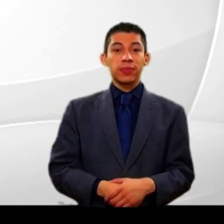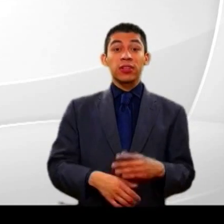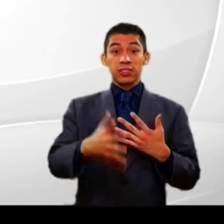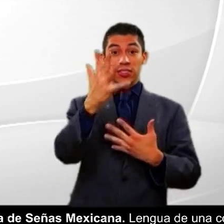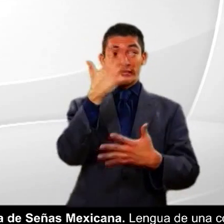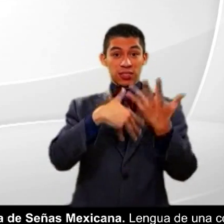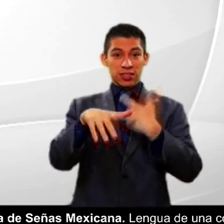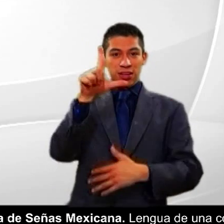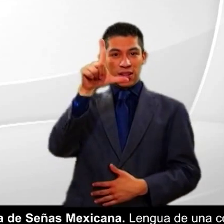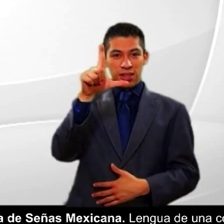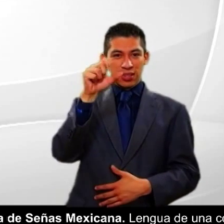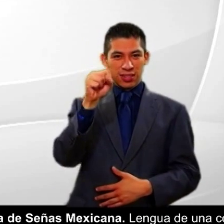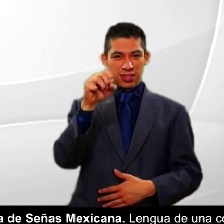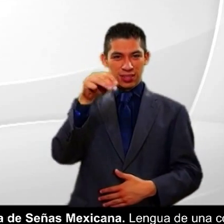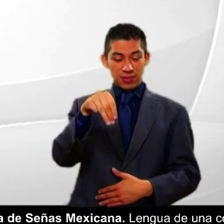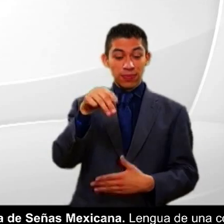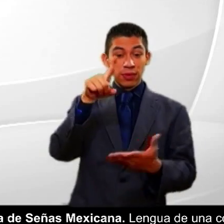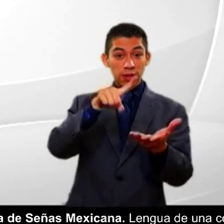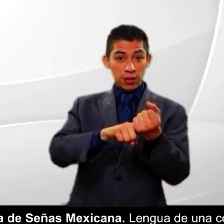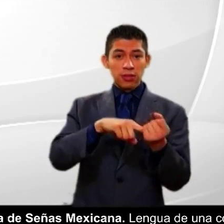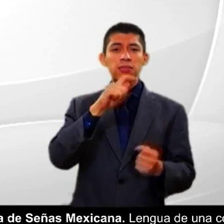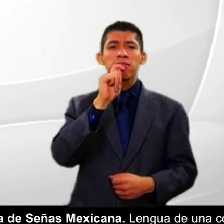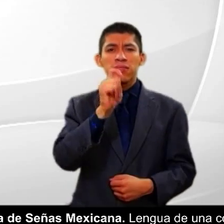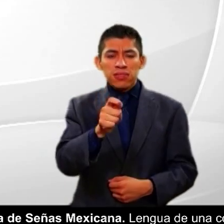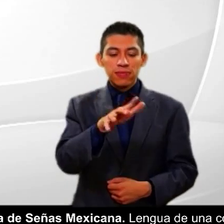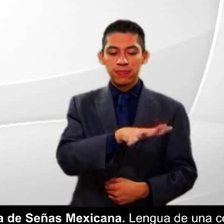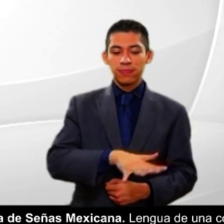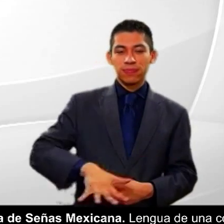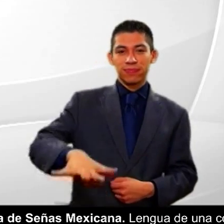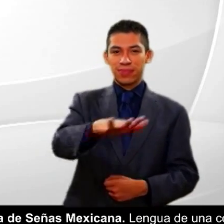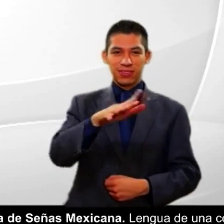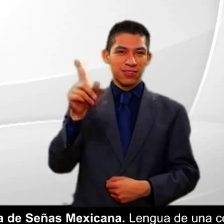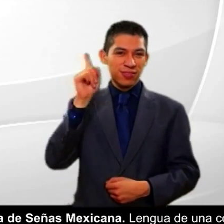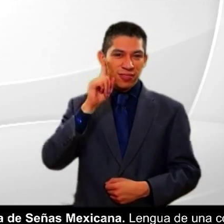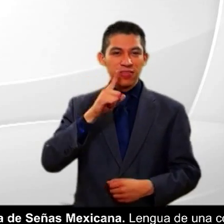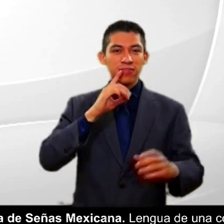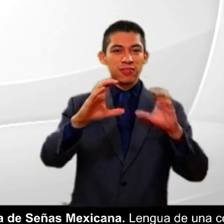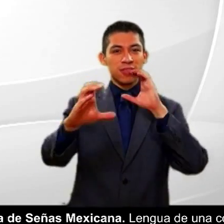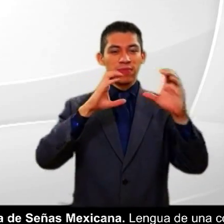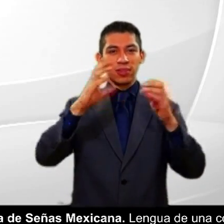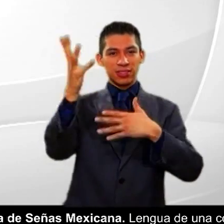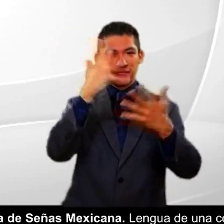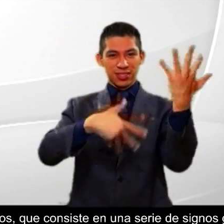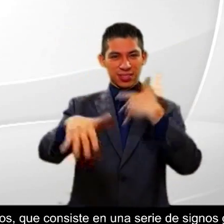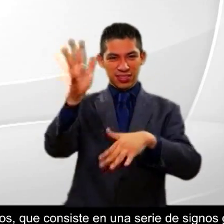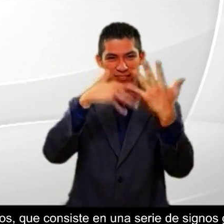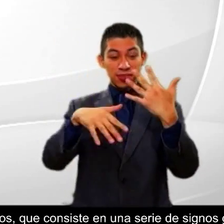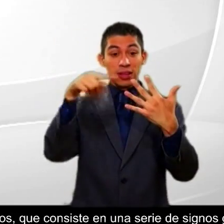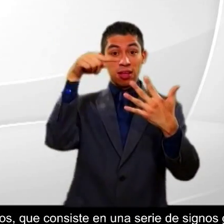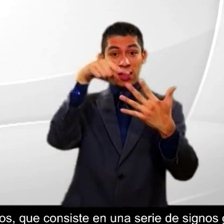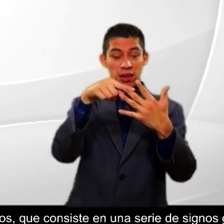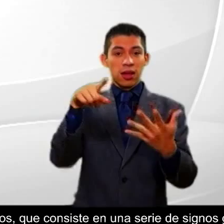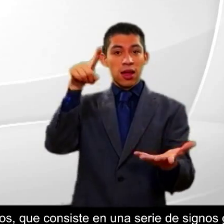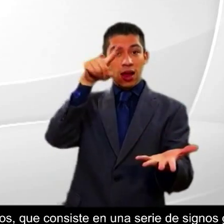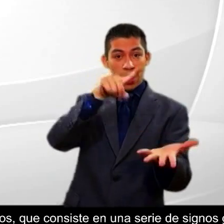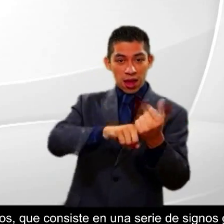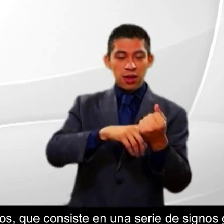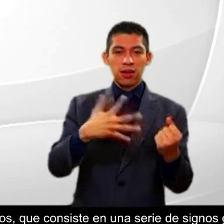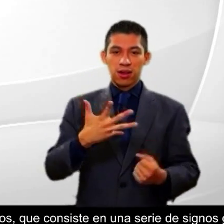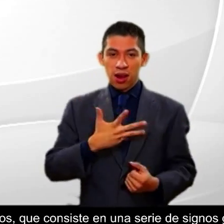17. Lengua de señas mexicana Lengua de una comunidad de sordos que consiste en una serie de